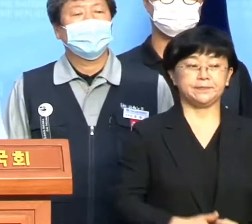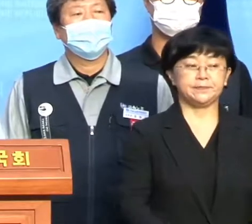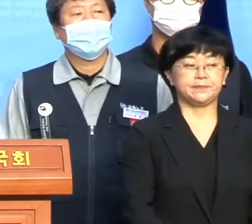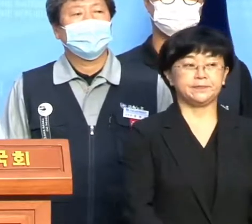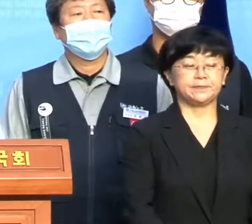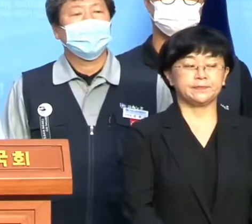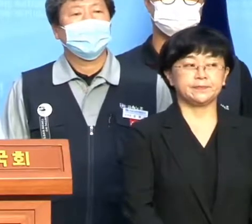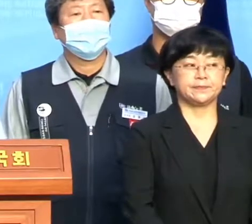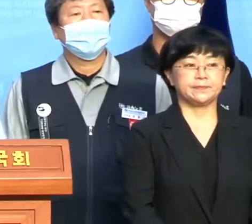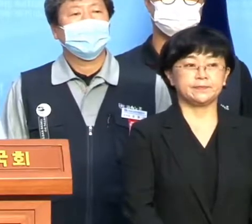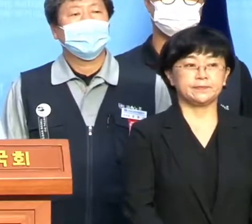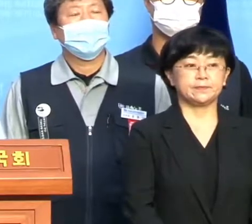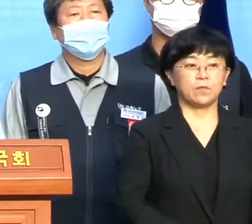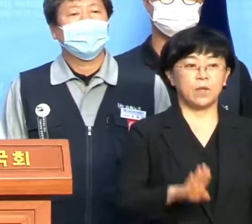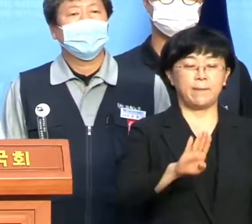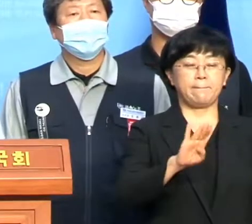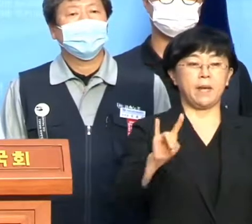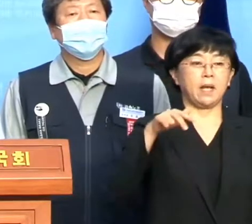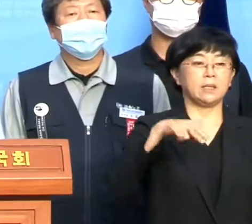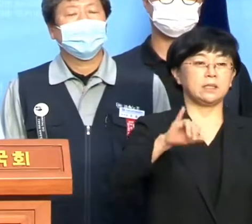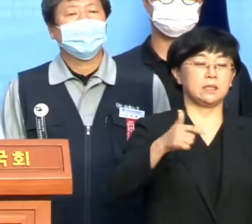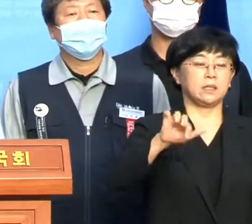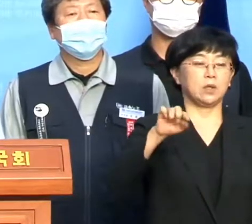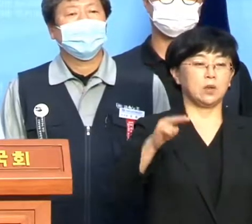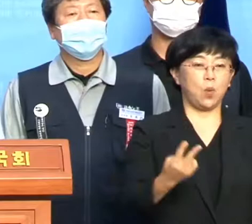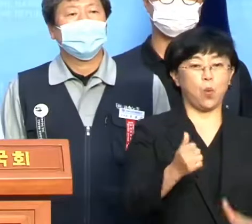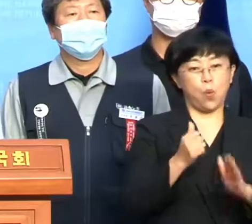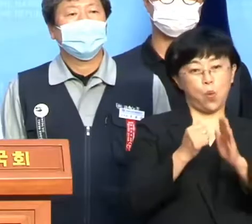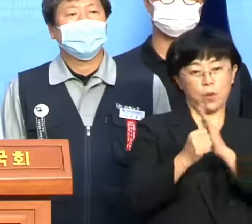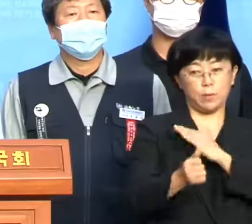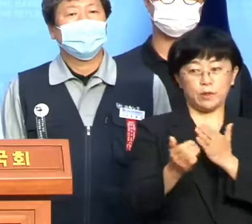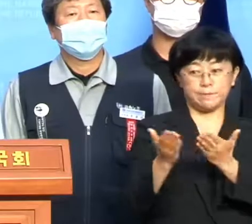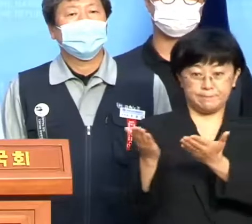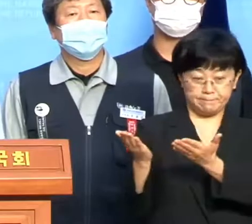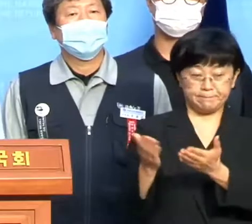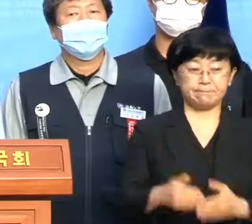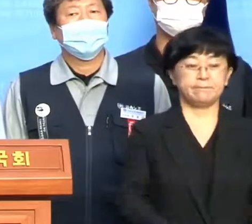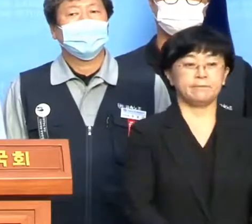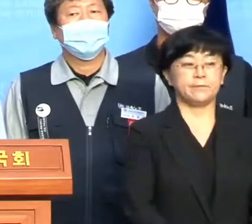우선 어 배진교 정의당 원내대표는 나오셨습니다